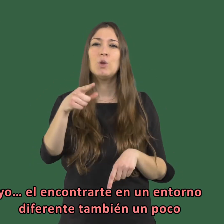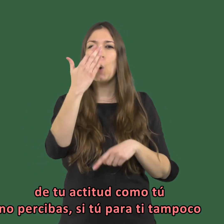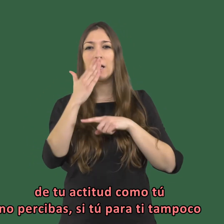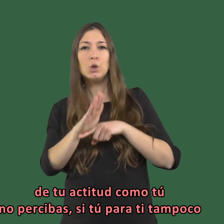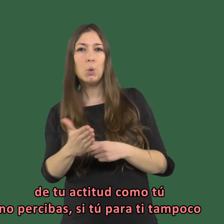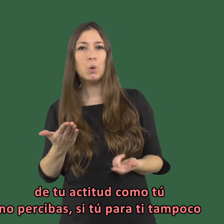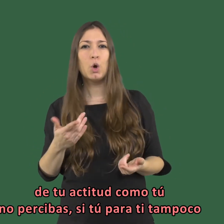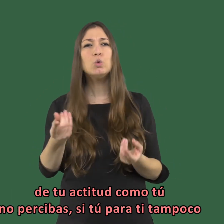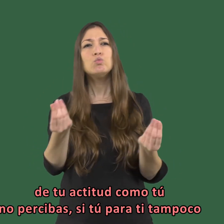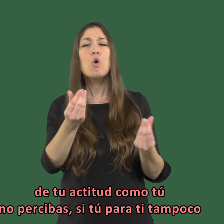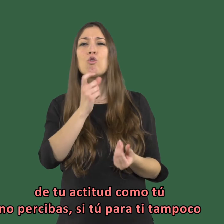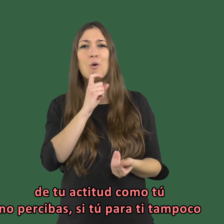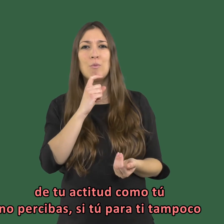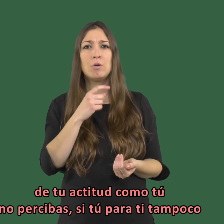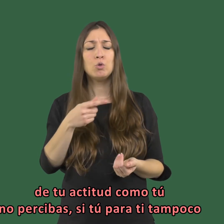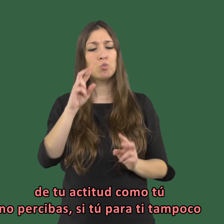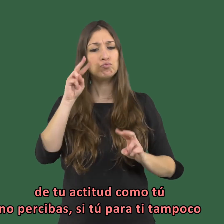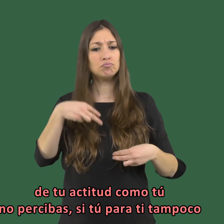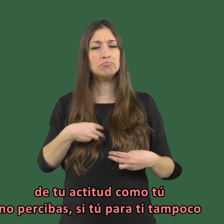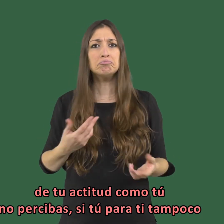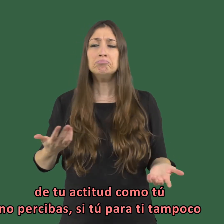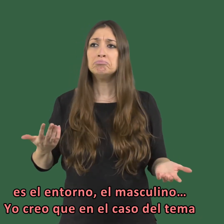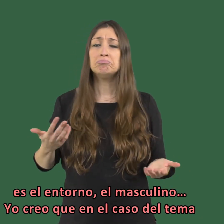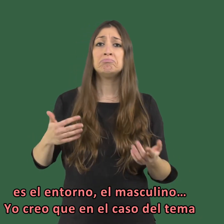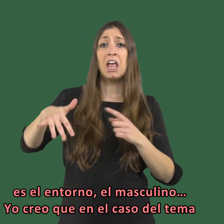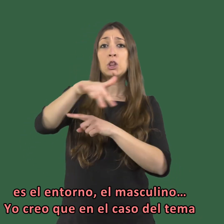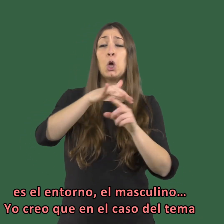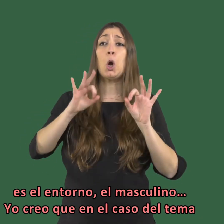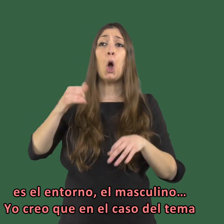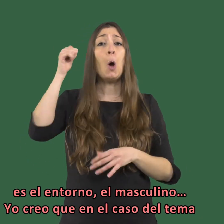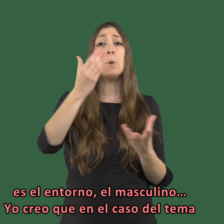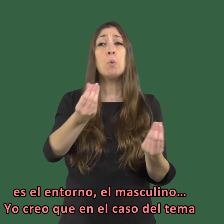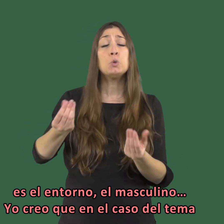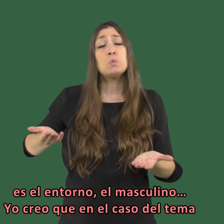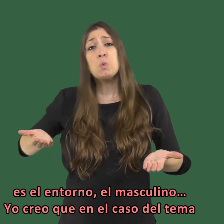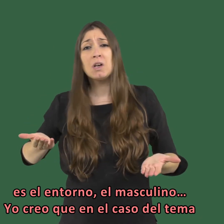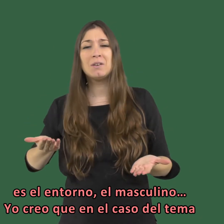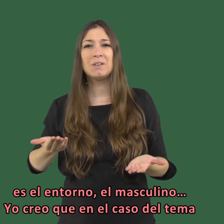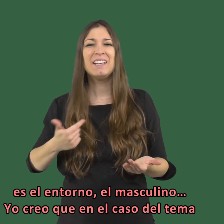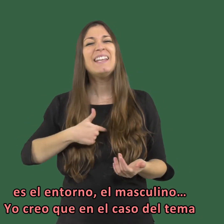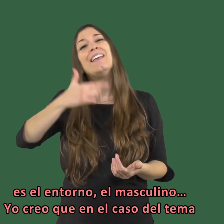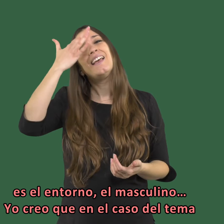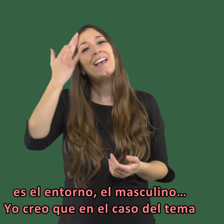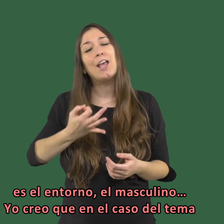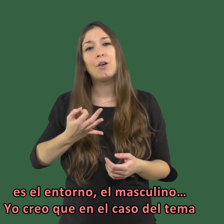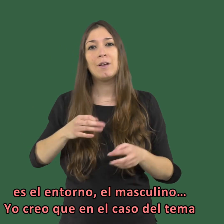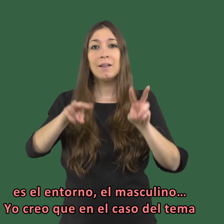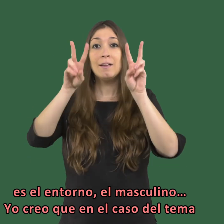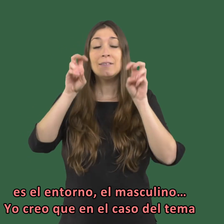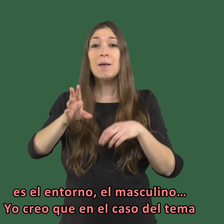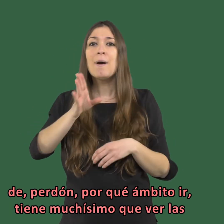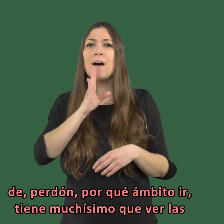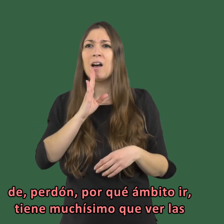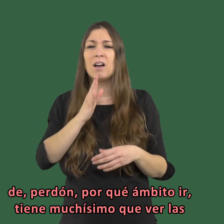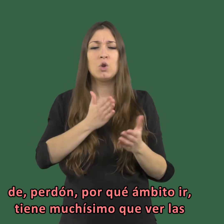un poco de tu actitud y de cómo tú lo percibas. Si tú para ti, bueno, pues ese entorno masculino, yo creo que en el caso del tema